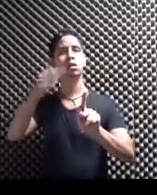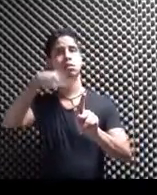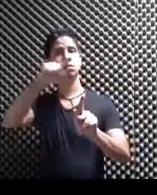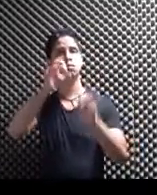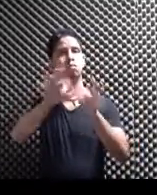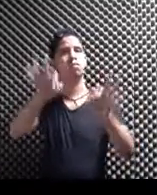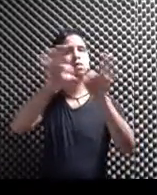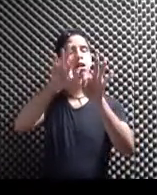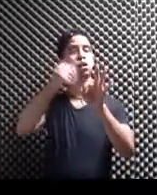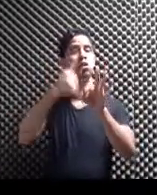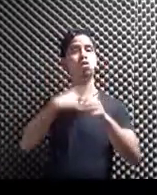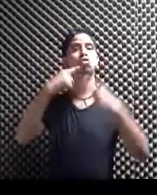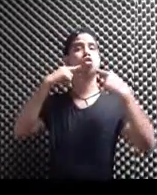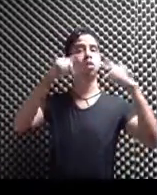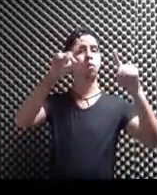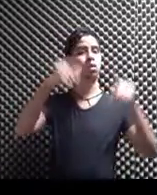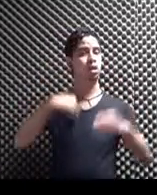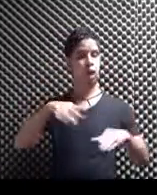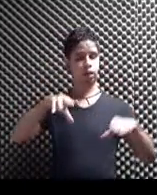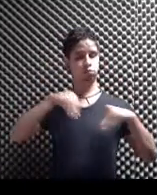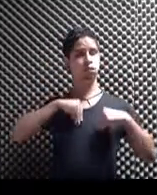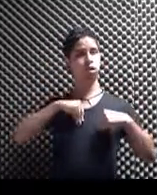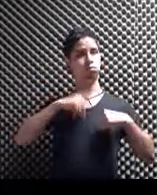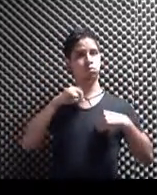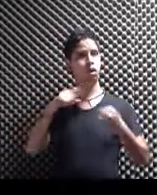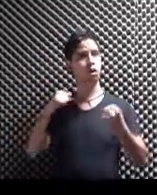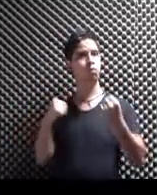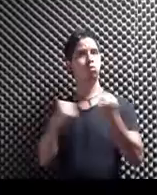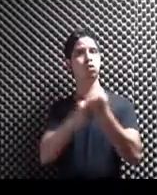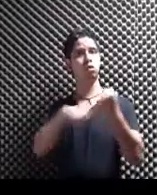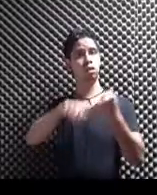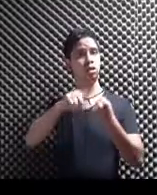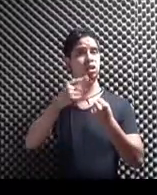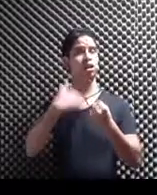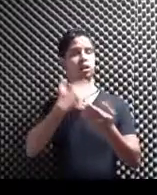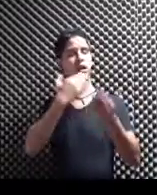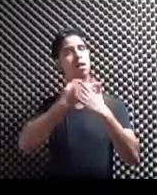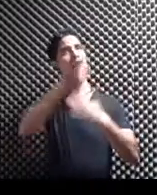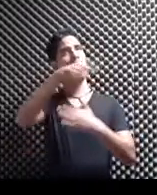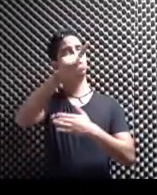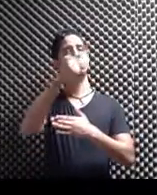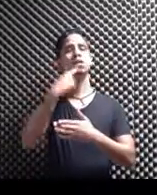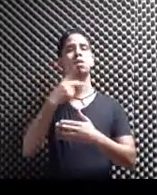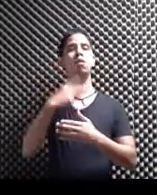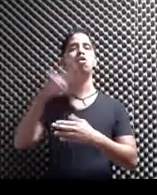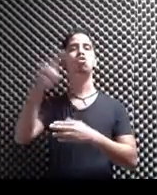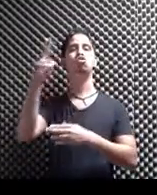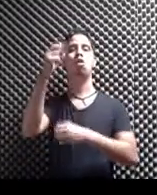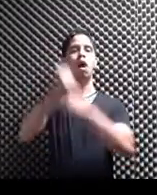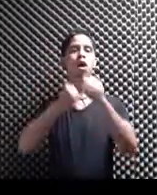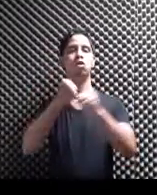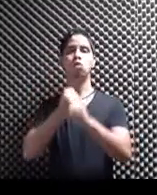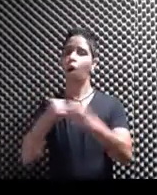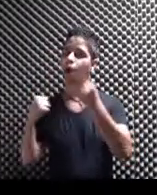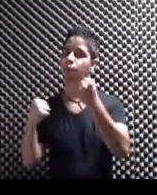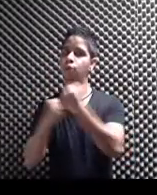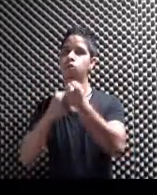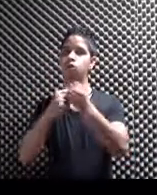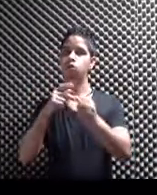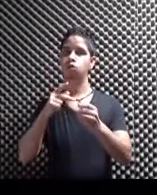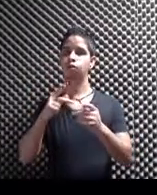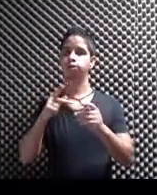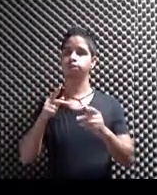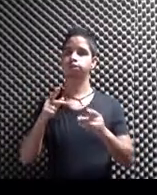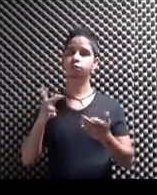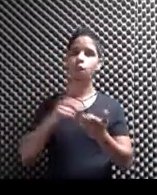Y logramos el que se aceptara. Y, pues, gracias a eso, pues, ya llevamos dos años apoyando el programa. Y, pues, queremos que Rosie